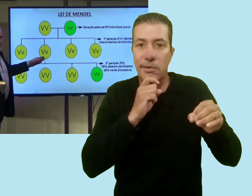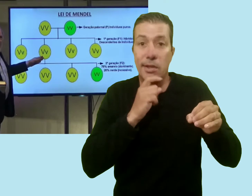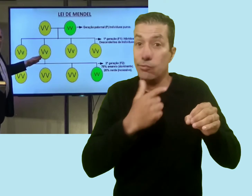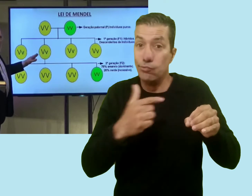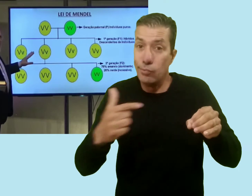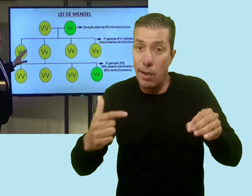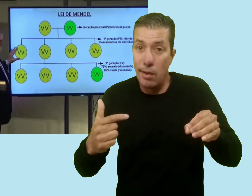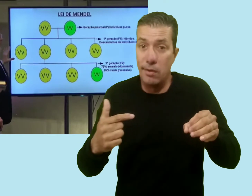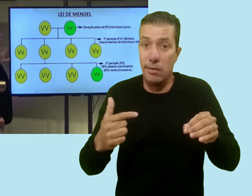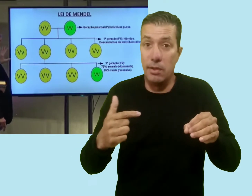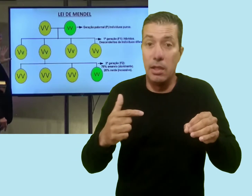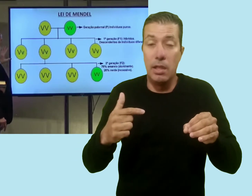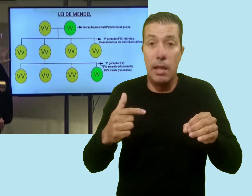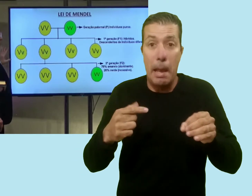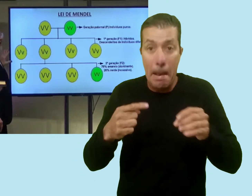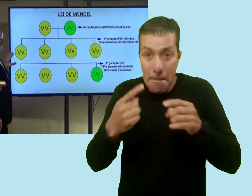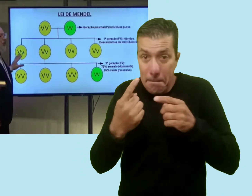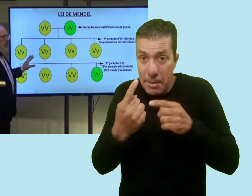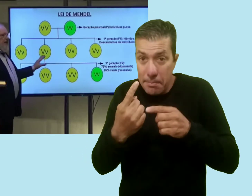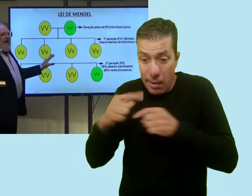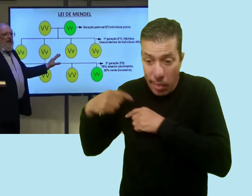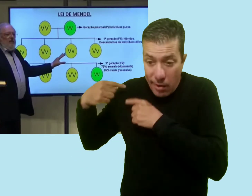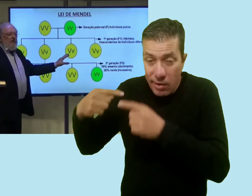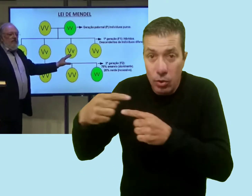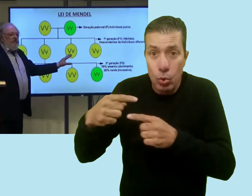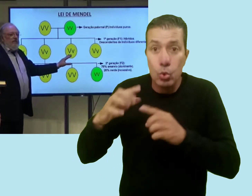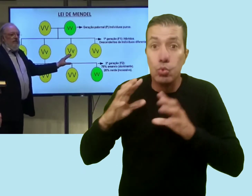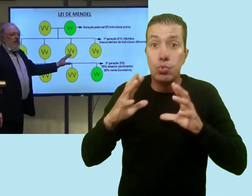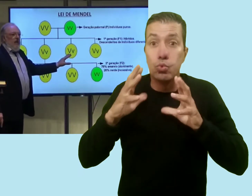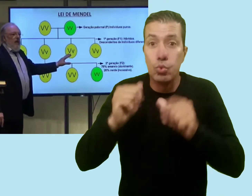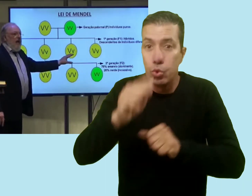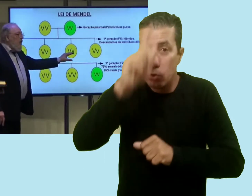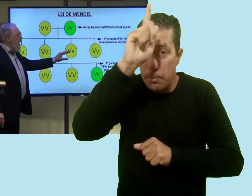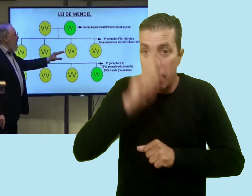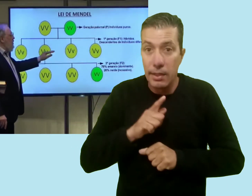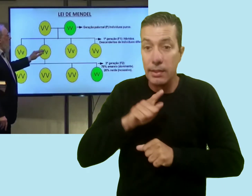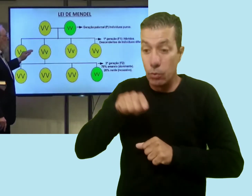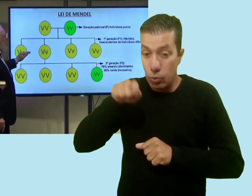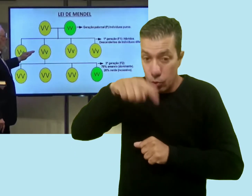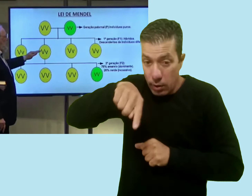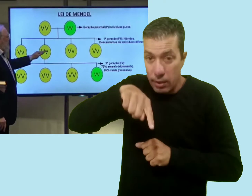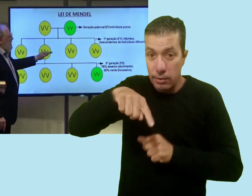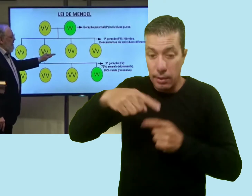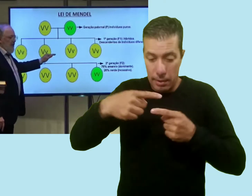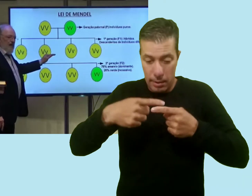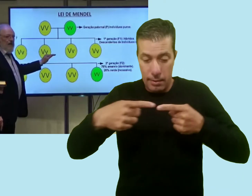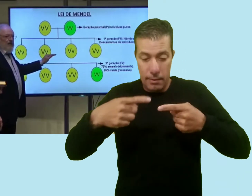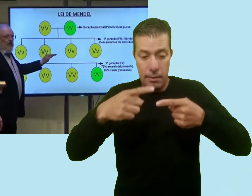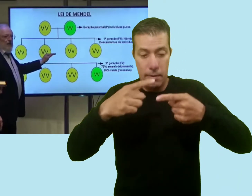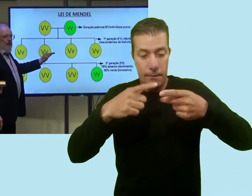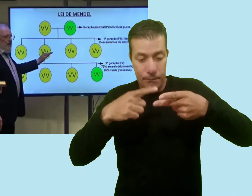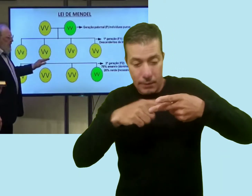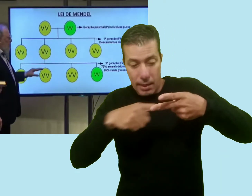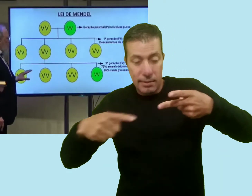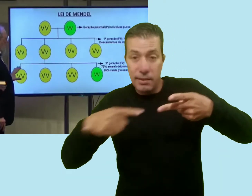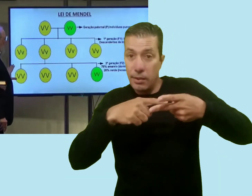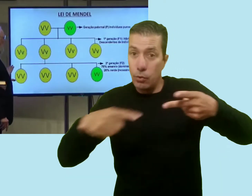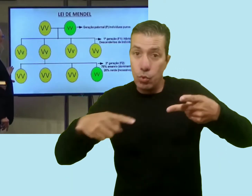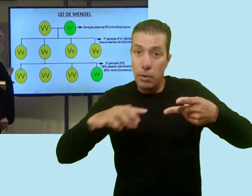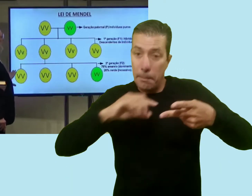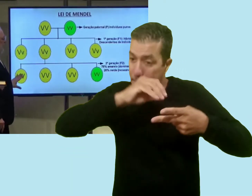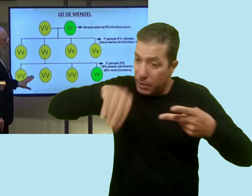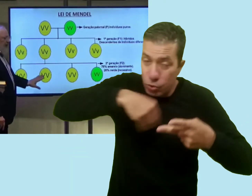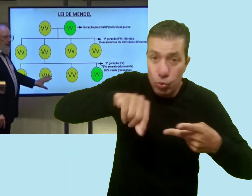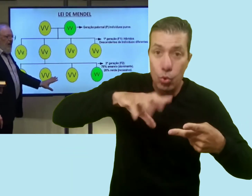amarelo. A primeira geração deu tudo amarelo. Aí quando ele misturou essa segunda geração,